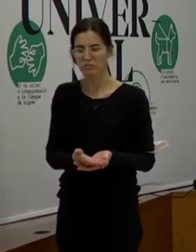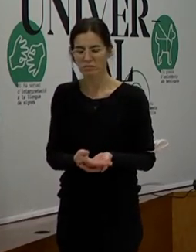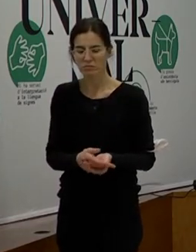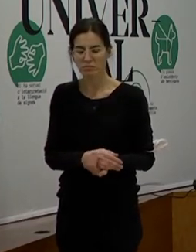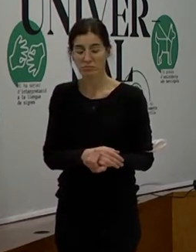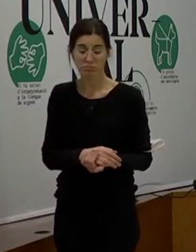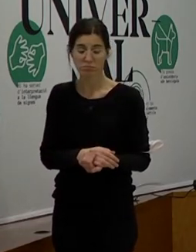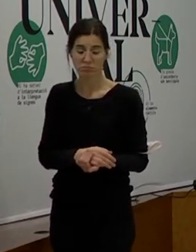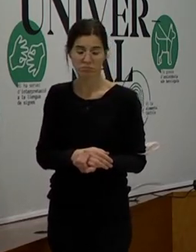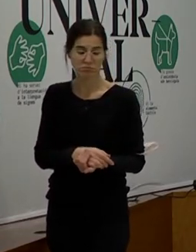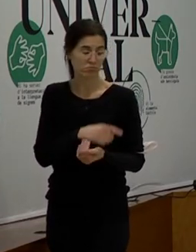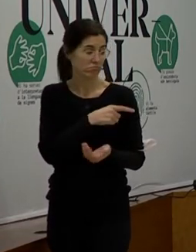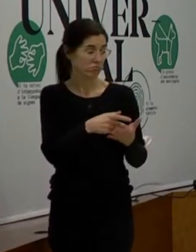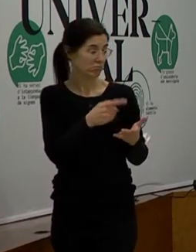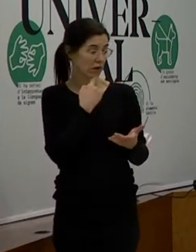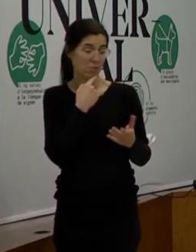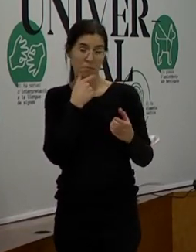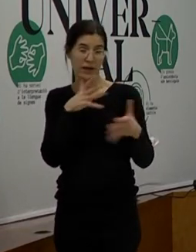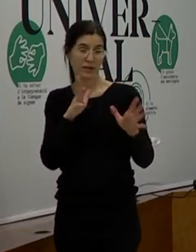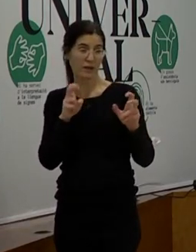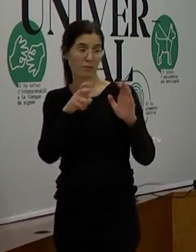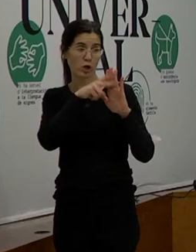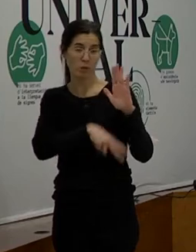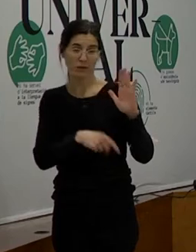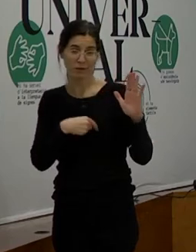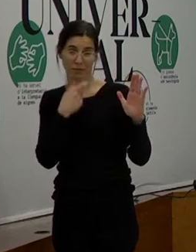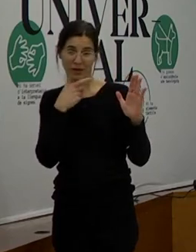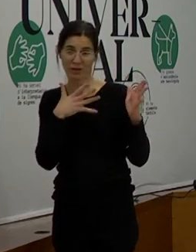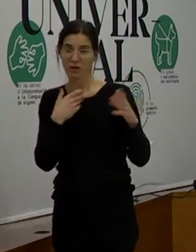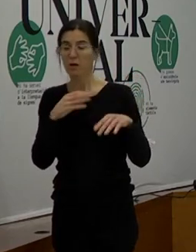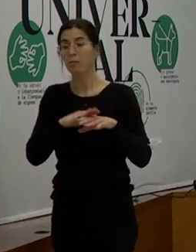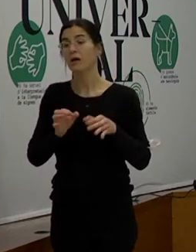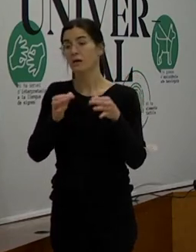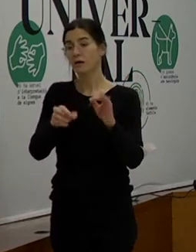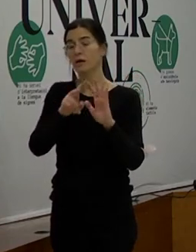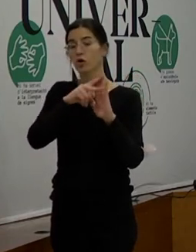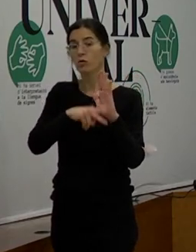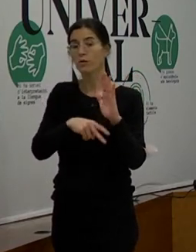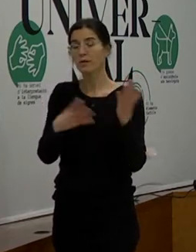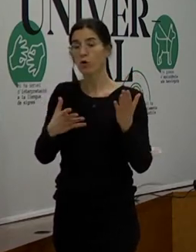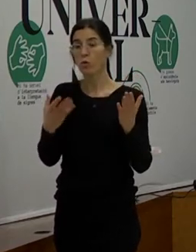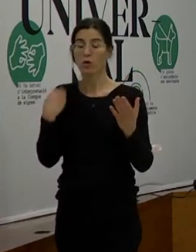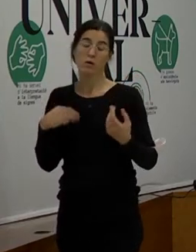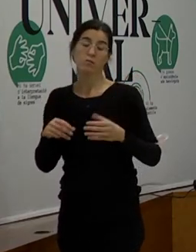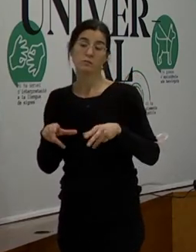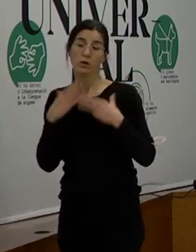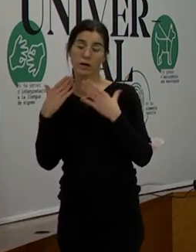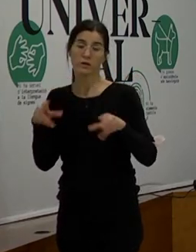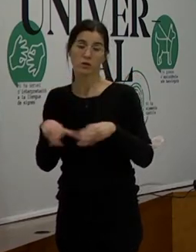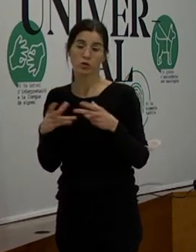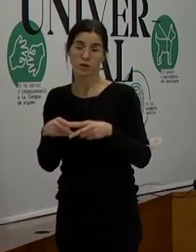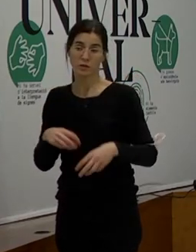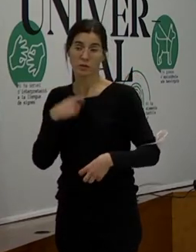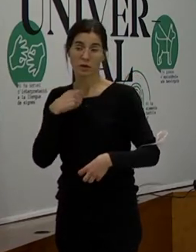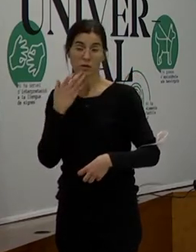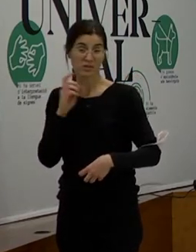L'objectiu aquest, el 2, aquí m'encanta, arribar a la normativa. Com arribarem a la normativa? Amb la societat civil, si no, no arribarem mai a la